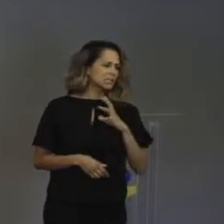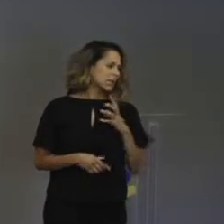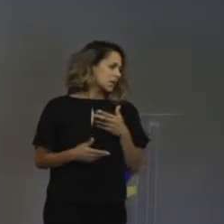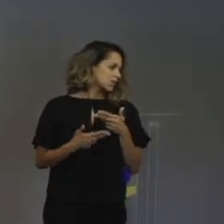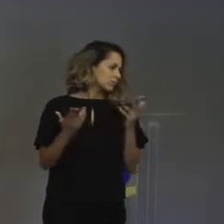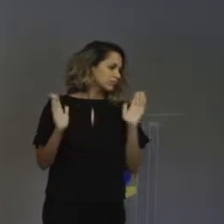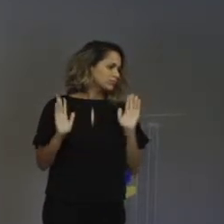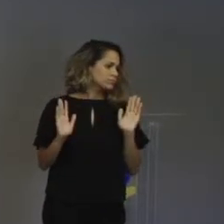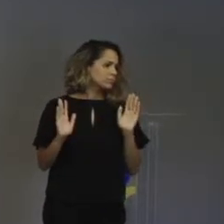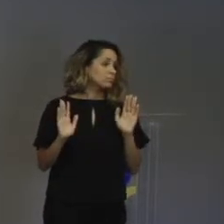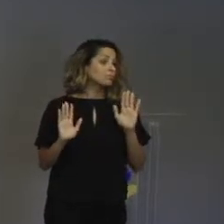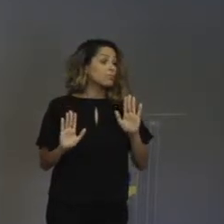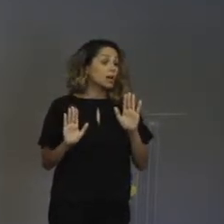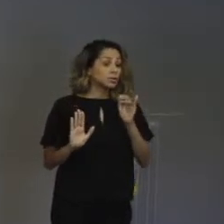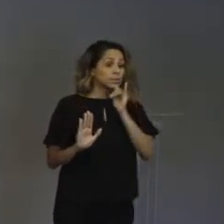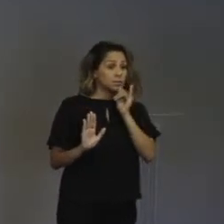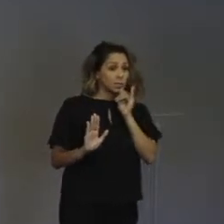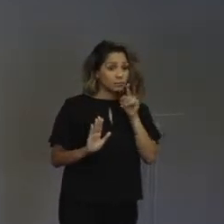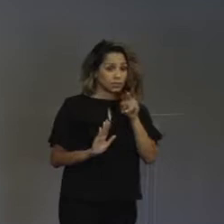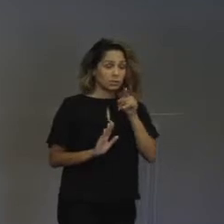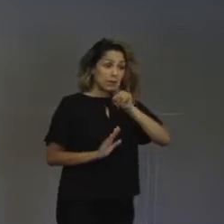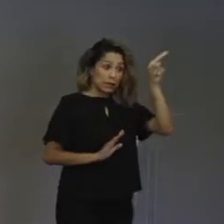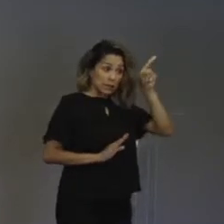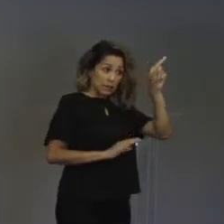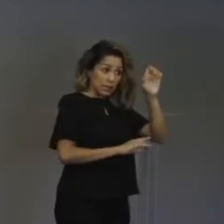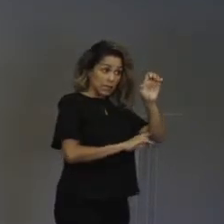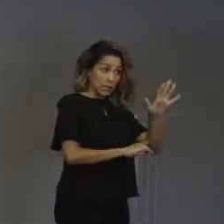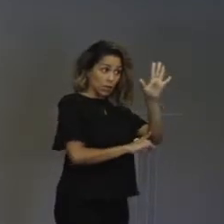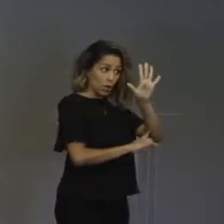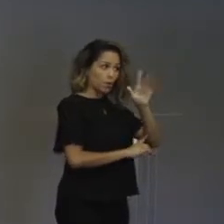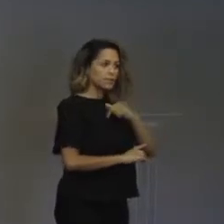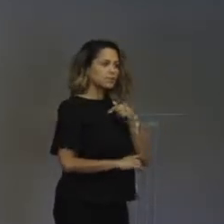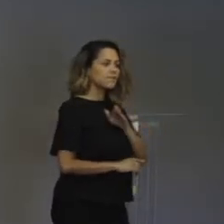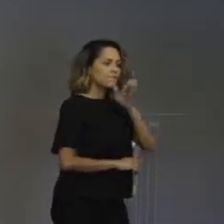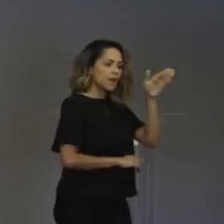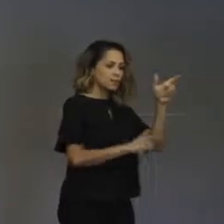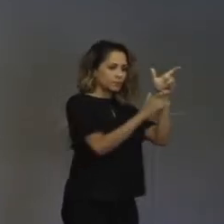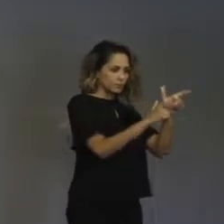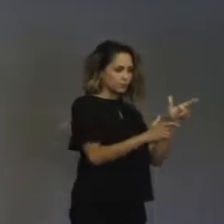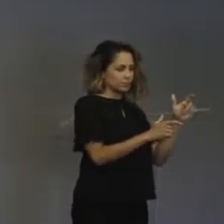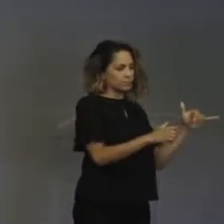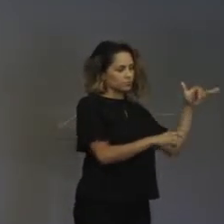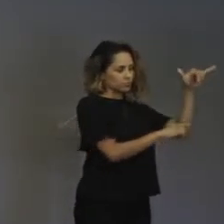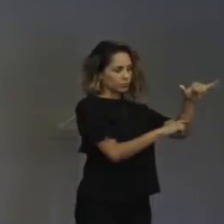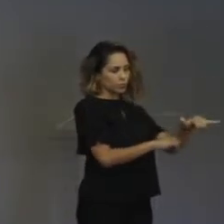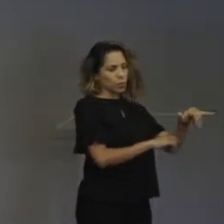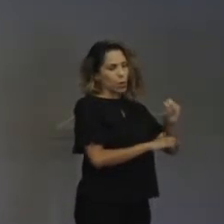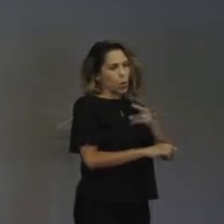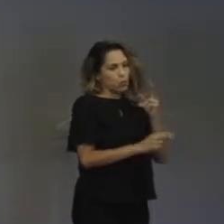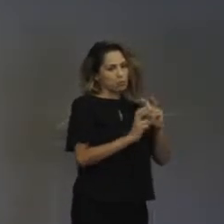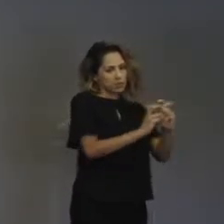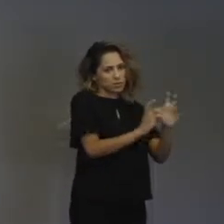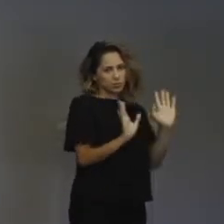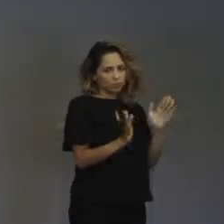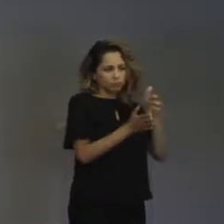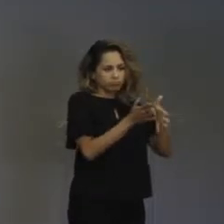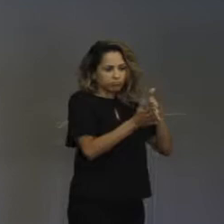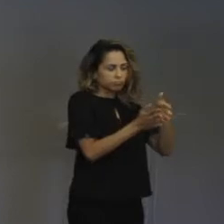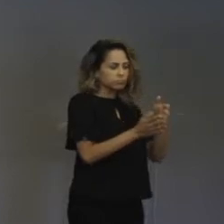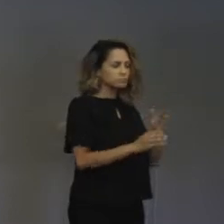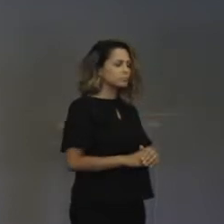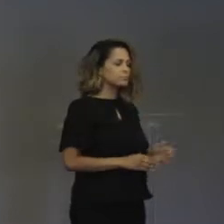alugar o seu carro enquanto você está viajando. Então, você vai até o aeroporto, vai até a estação ferroviária, deixa o seu carro, é uma outra